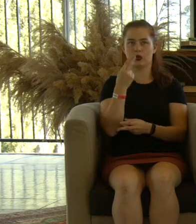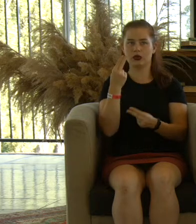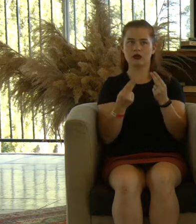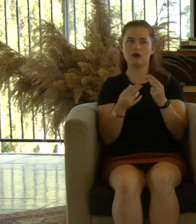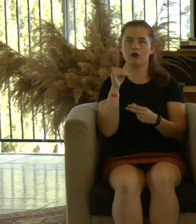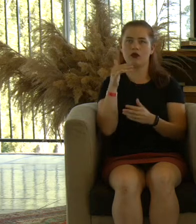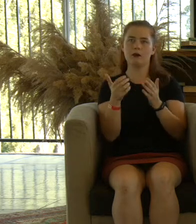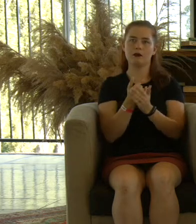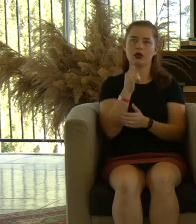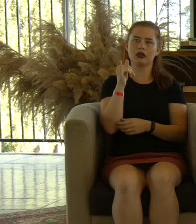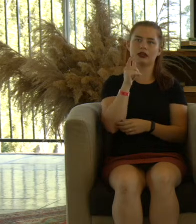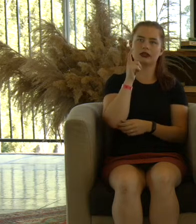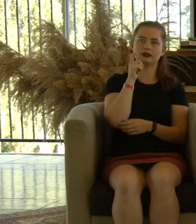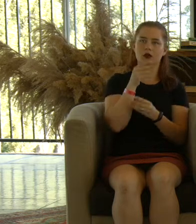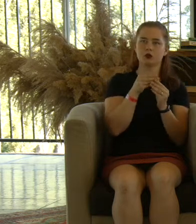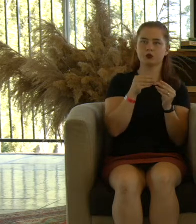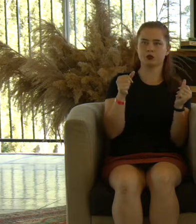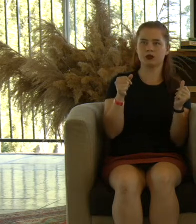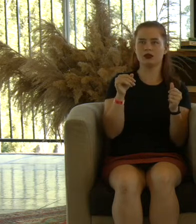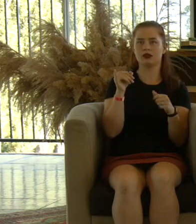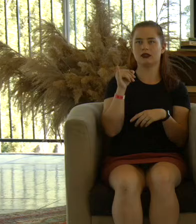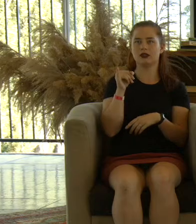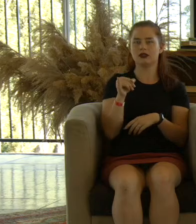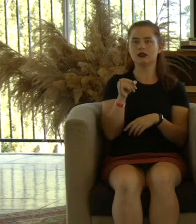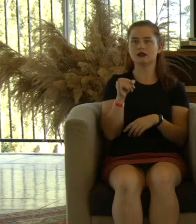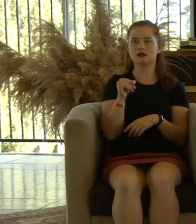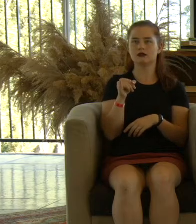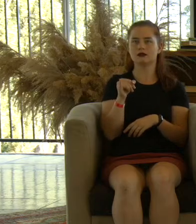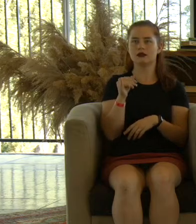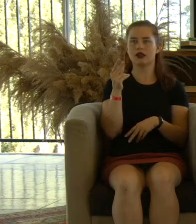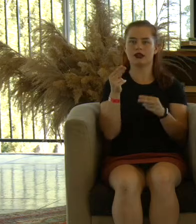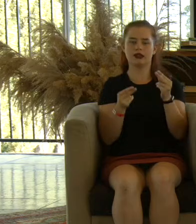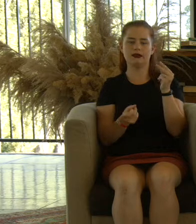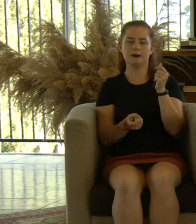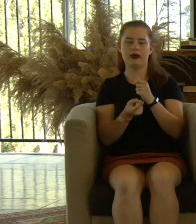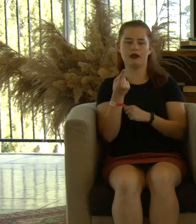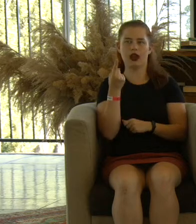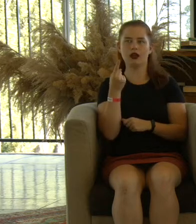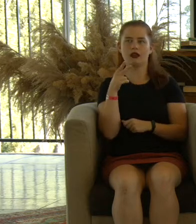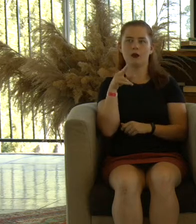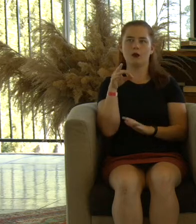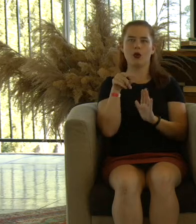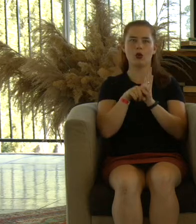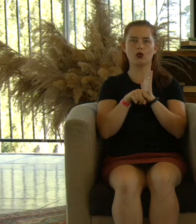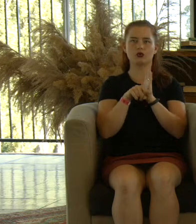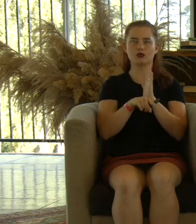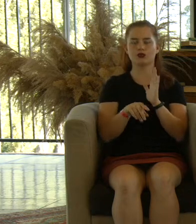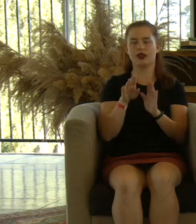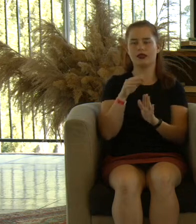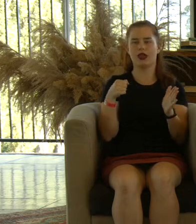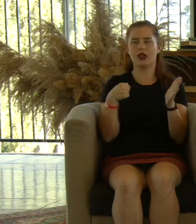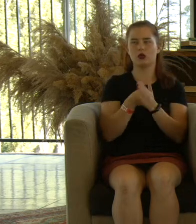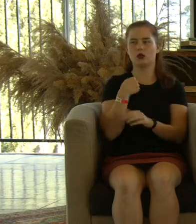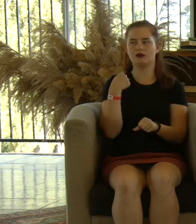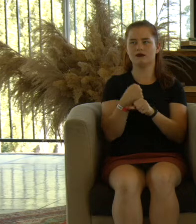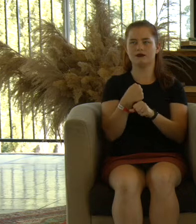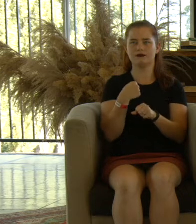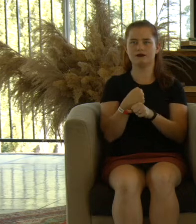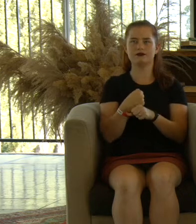получается и сахар уходит, и игристость получается. По сути, бутылирует недобродик такой